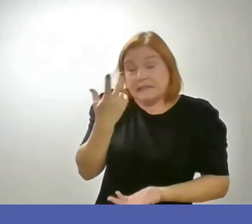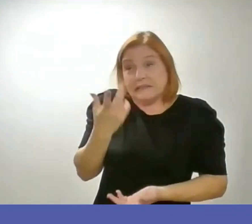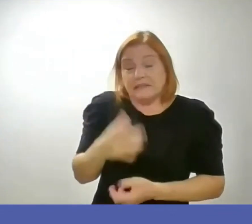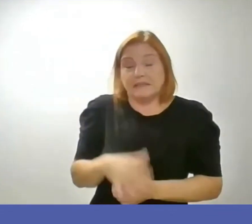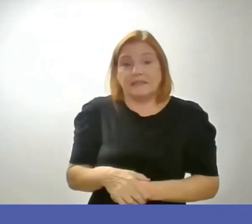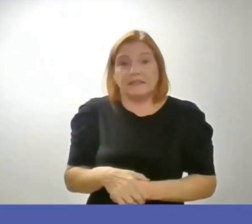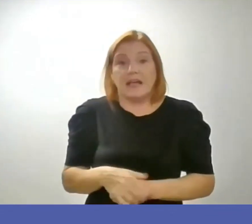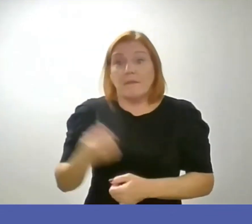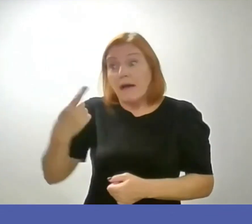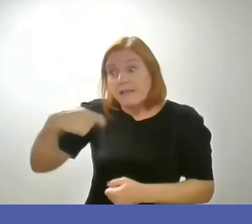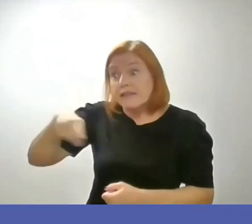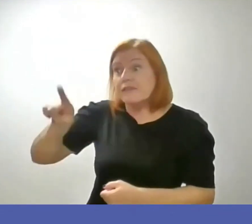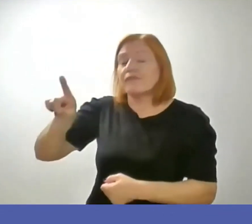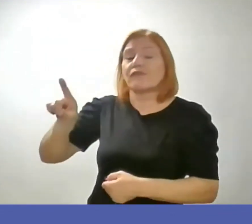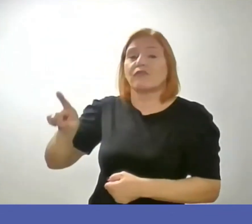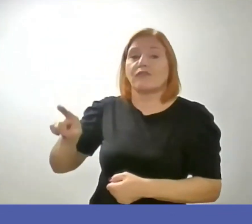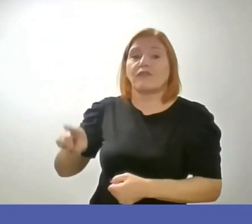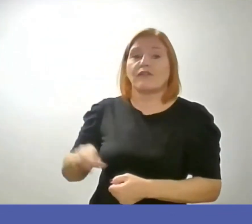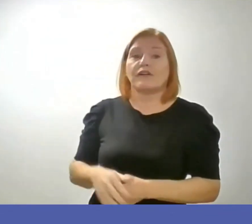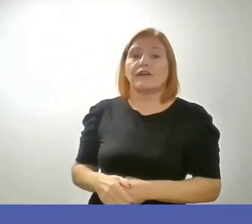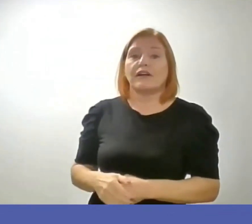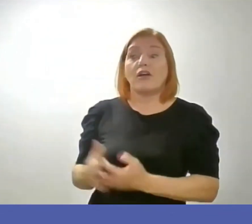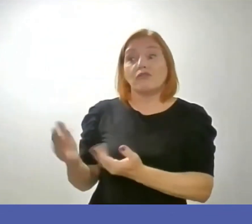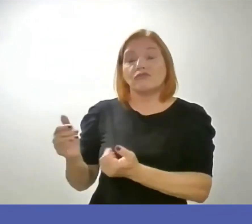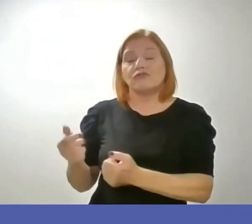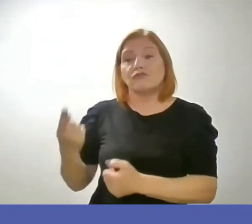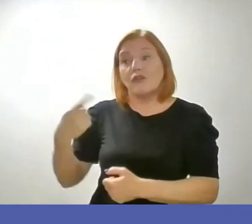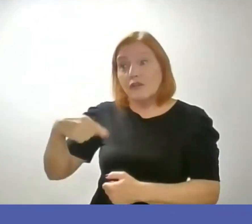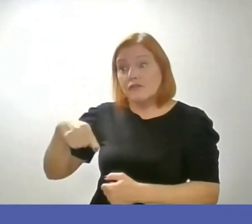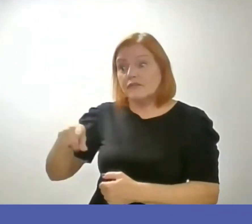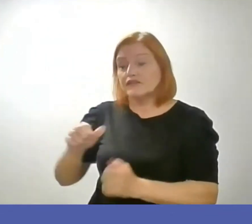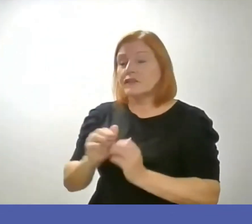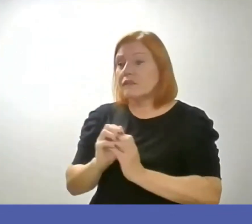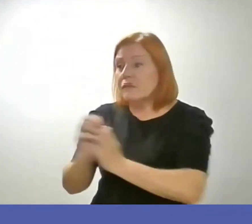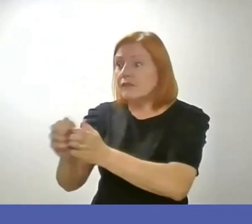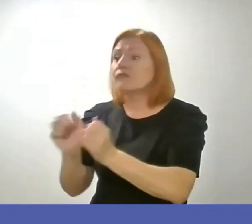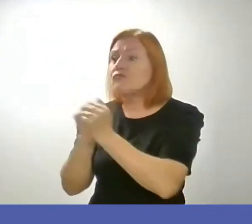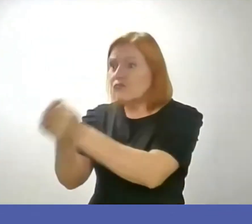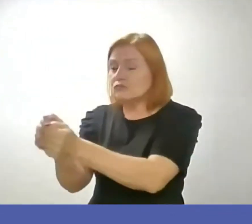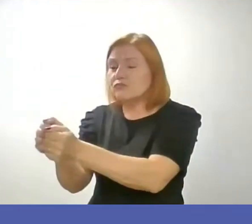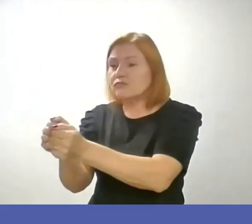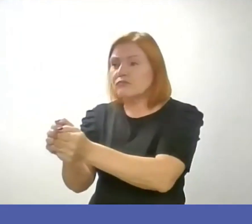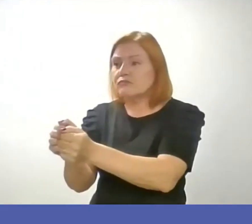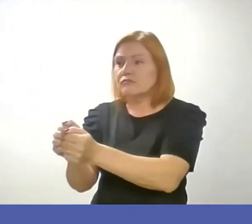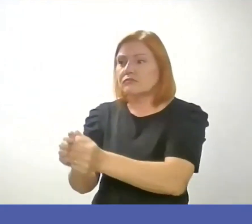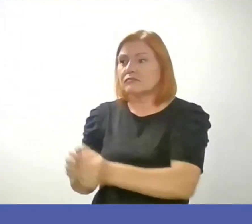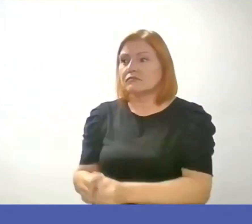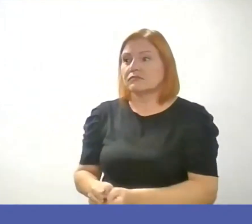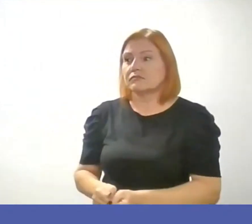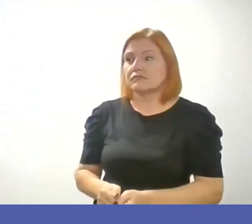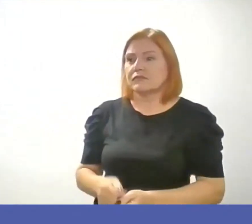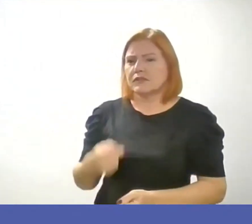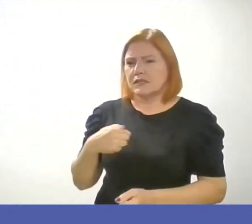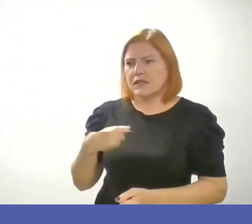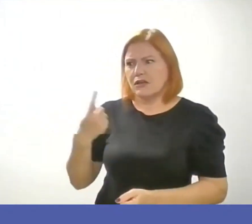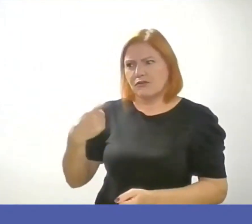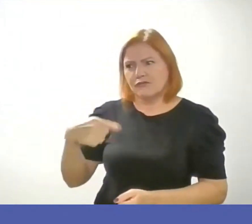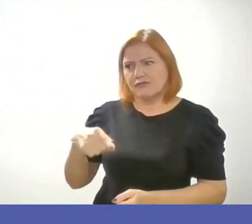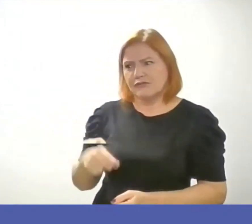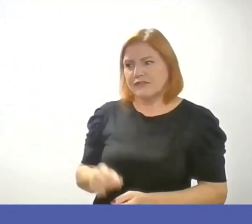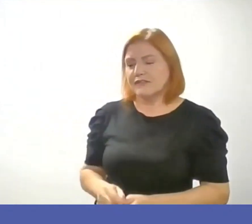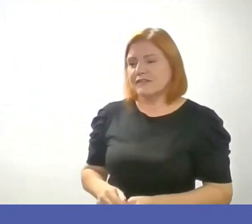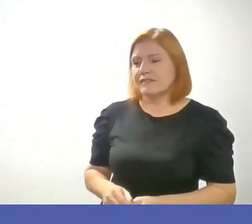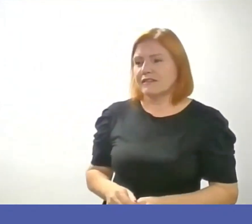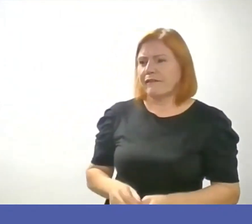que estava com ele, levou ele para lá, disse o seguinte: eu já fui expulso 3 vezes desse shopping.